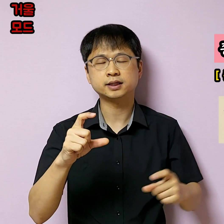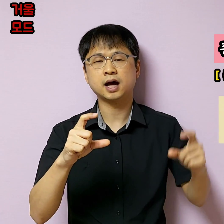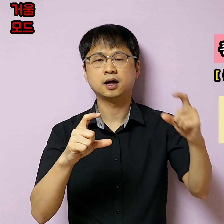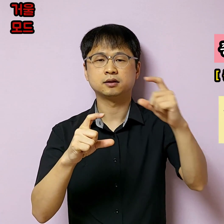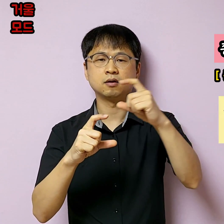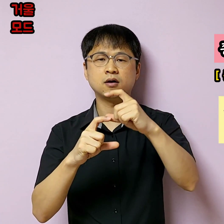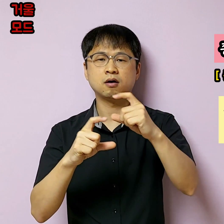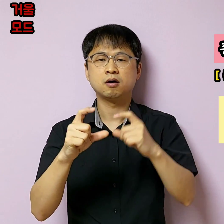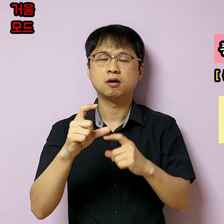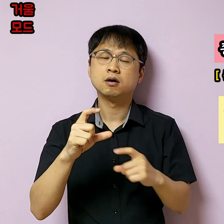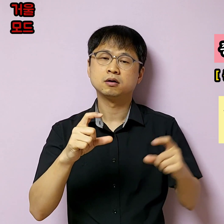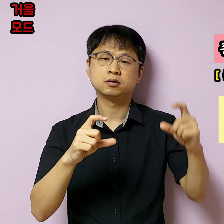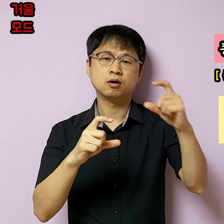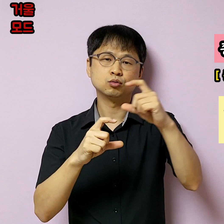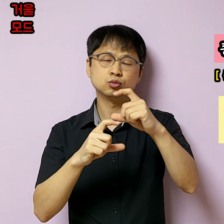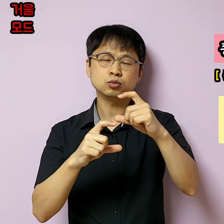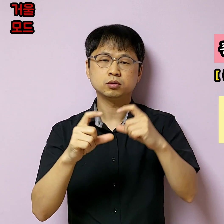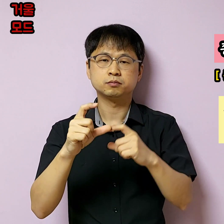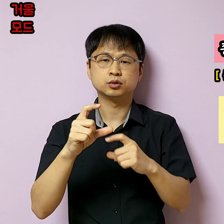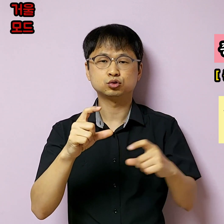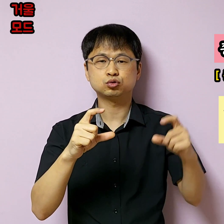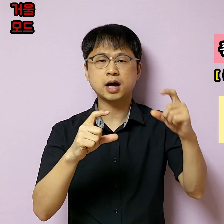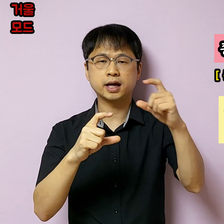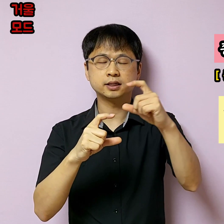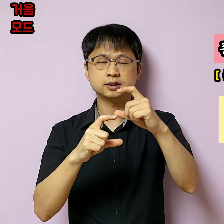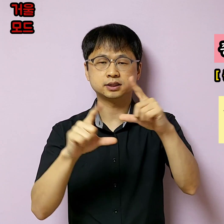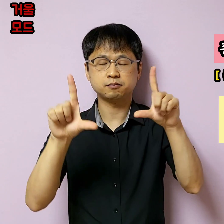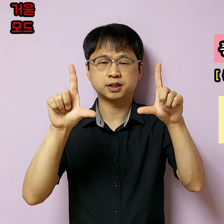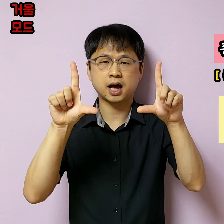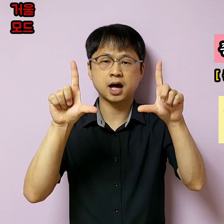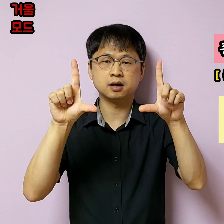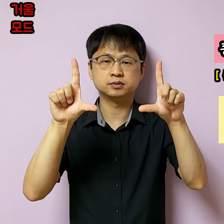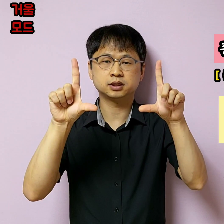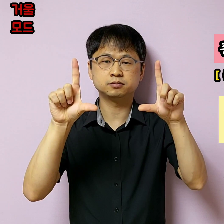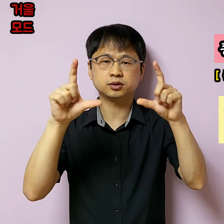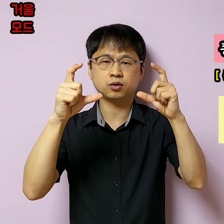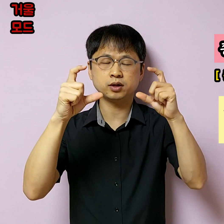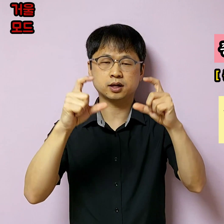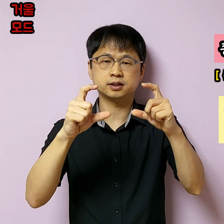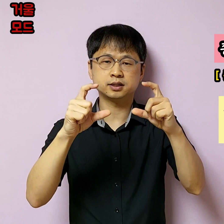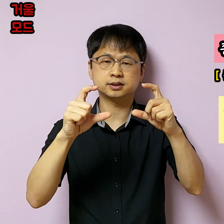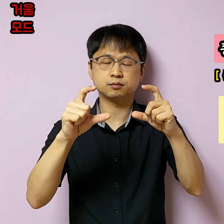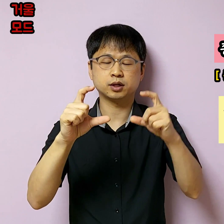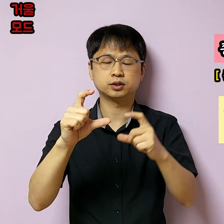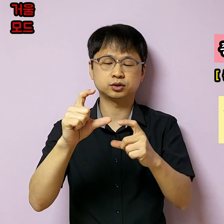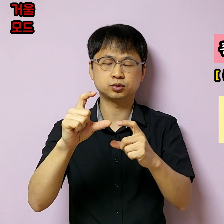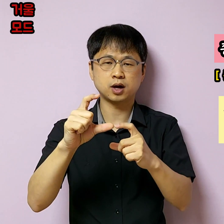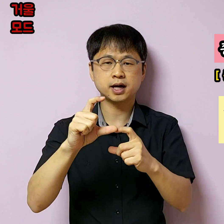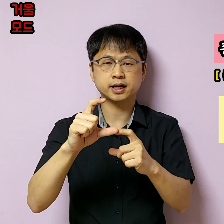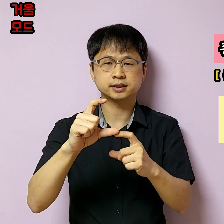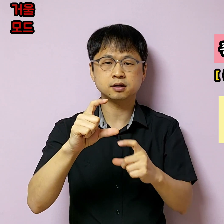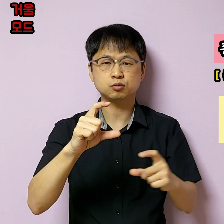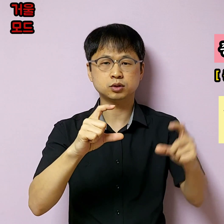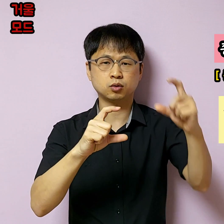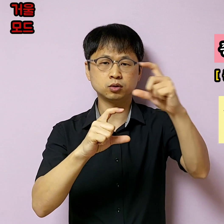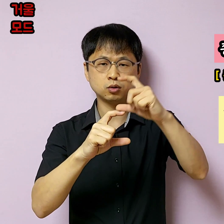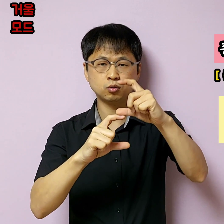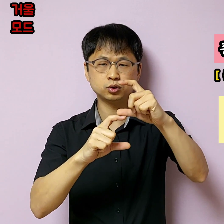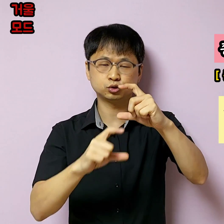더하다, 더욱, 추가 이런 뜻이 됩니다. 엄지검지로 약간 디귿자 모양 해주시고 아래에서 위로 더